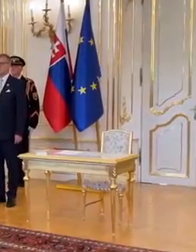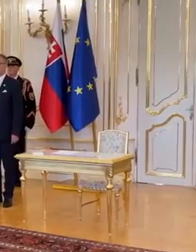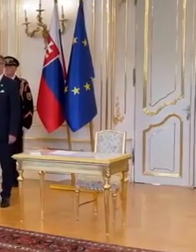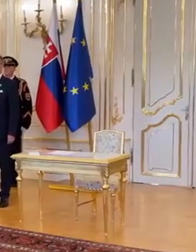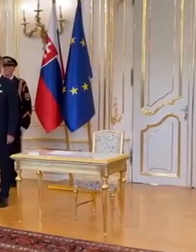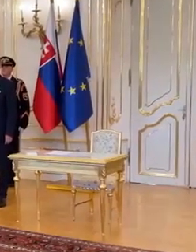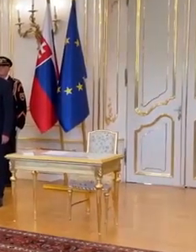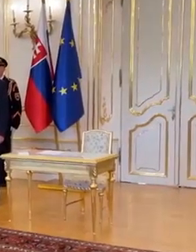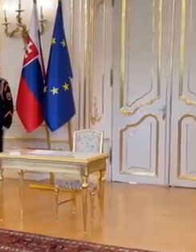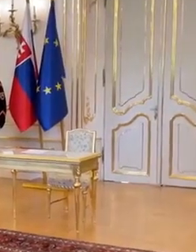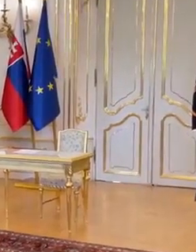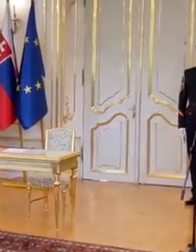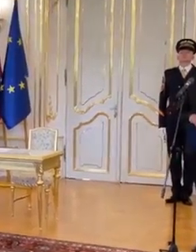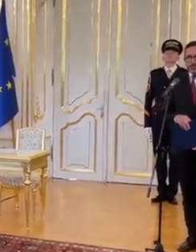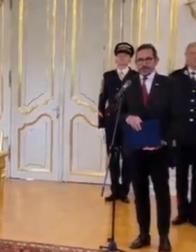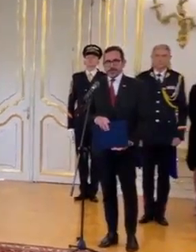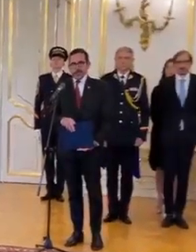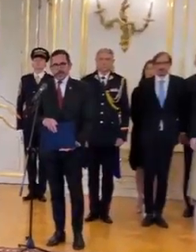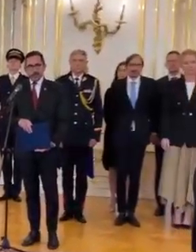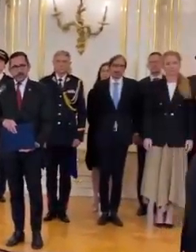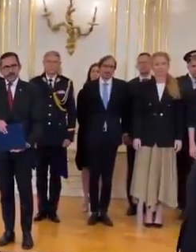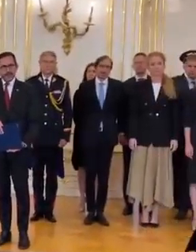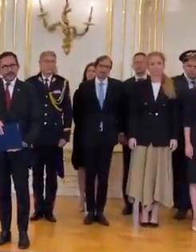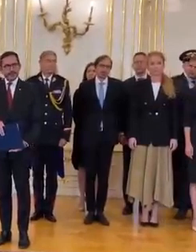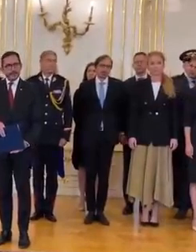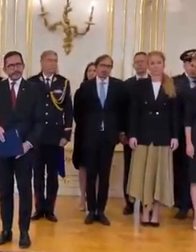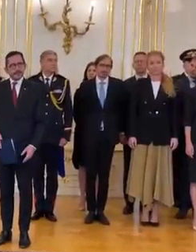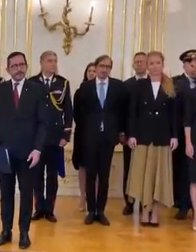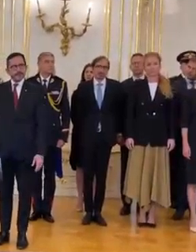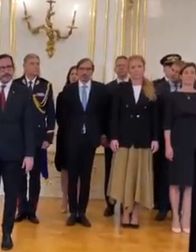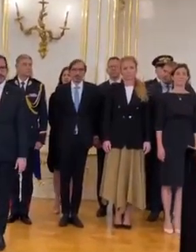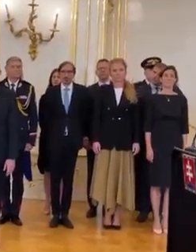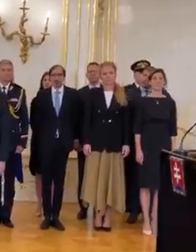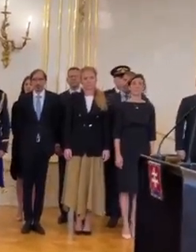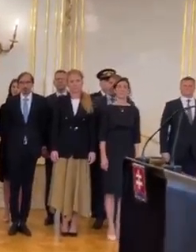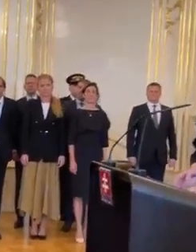Vážení prítomní, nasleduje príhovor prezidentky Slovenskej republiky.